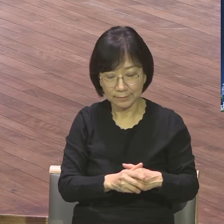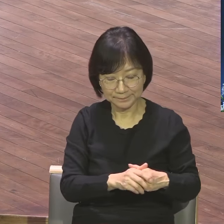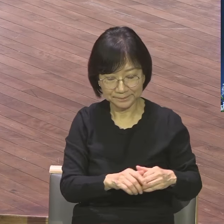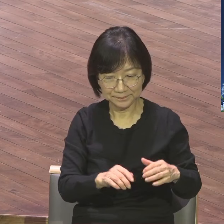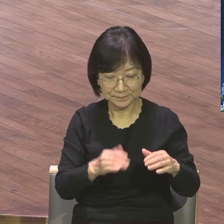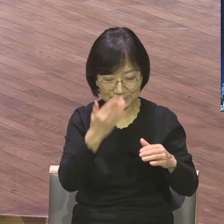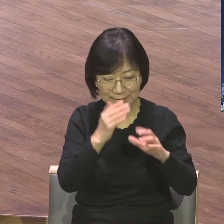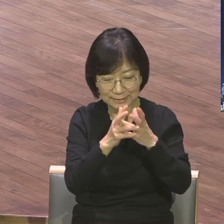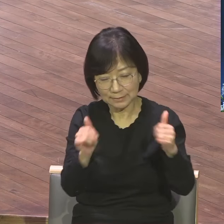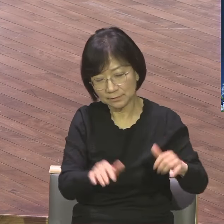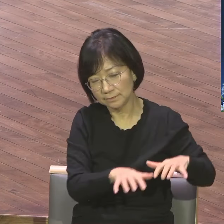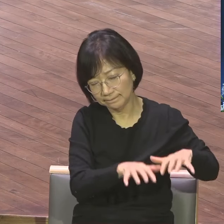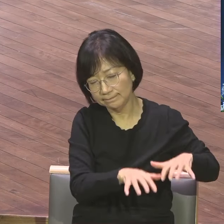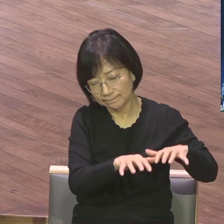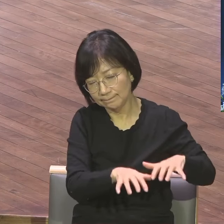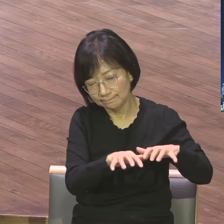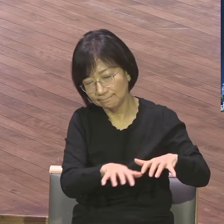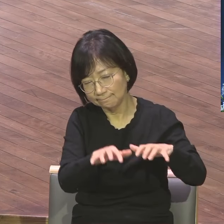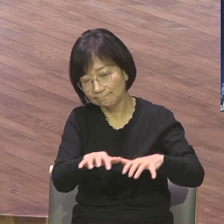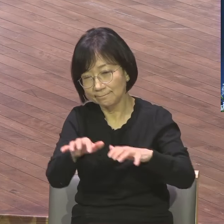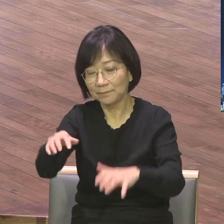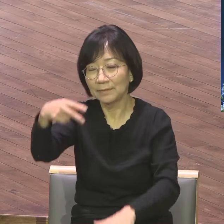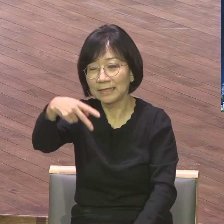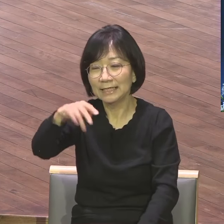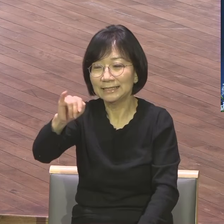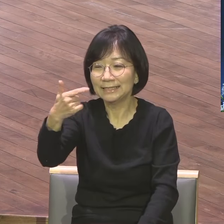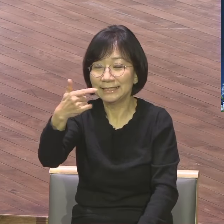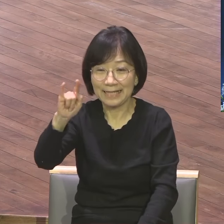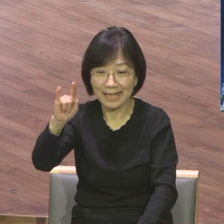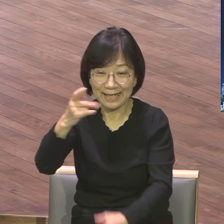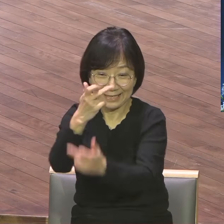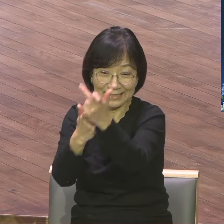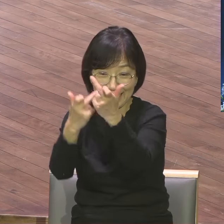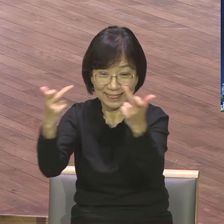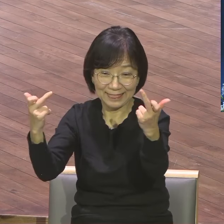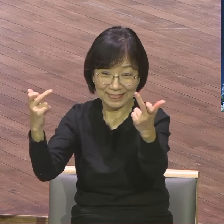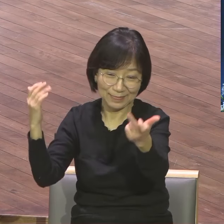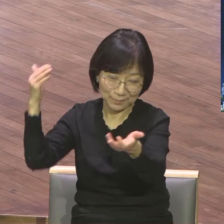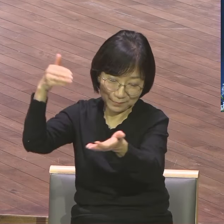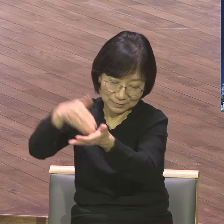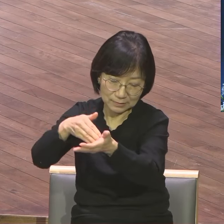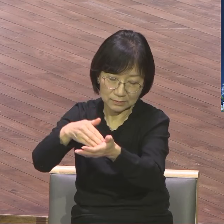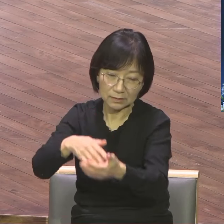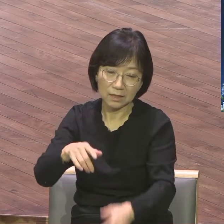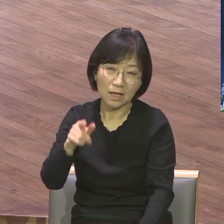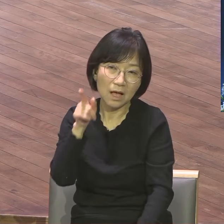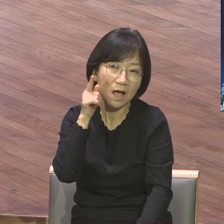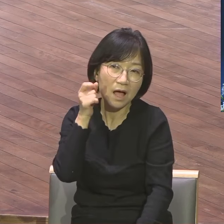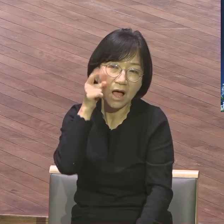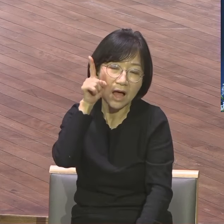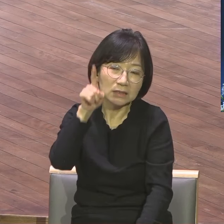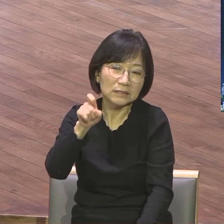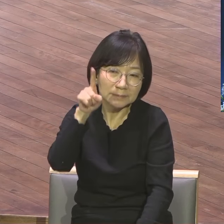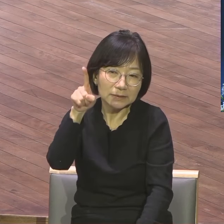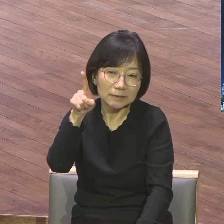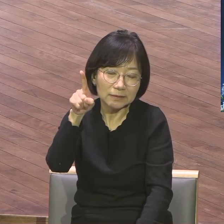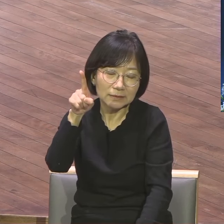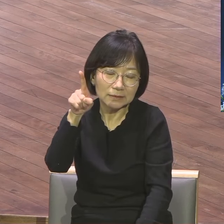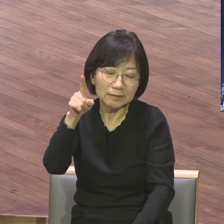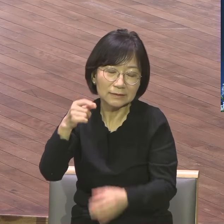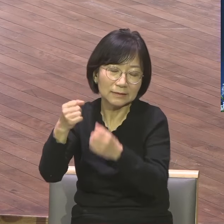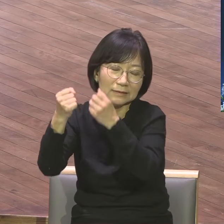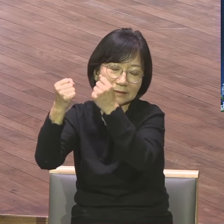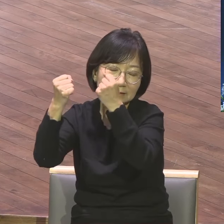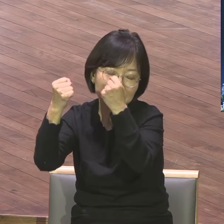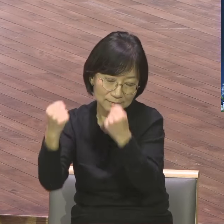합니다. 그리고 시내산에서 11개월 20일 동안 머물게 하십니다. 그리고 제일 먼저 주신 것이 십계명을